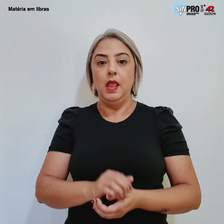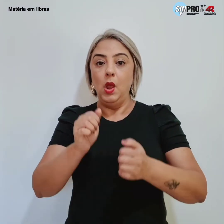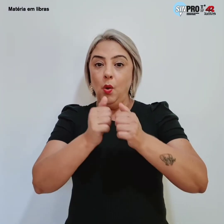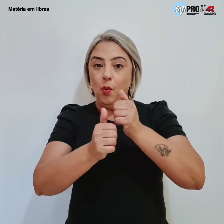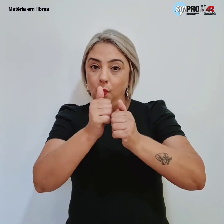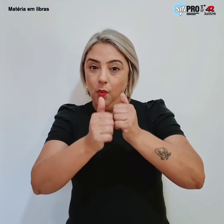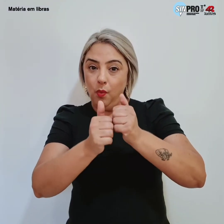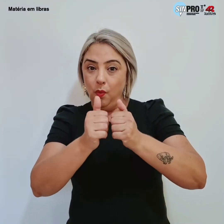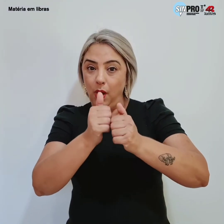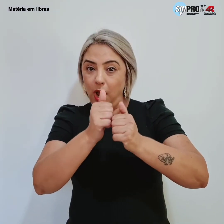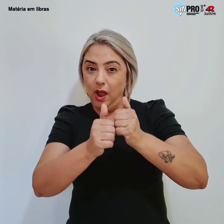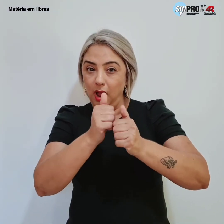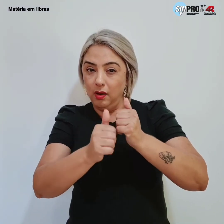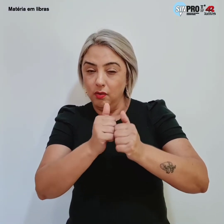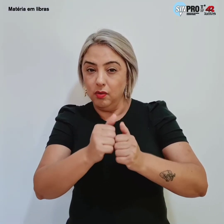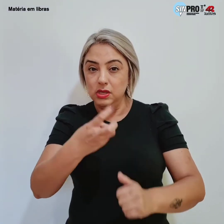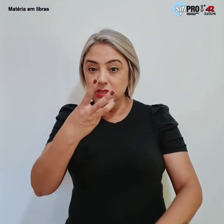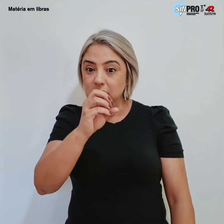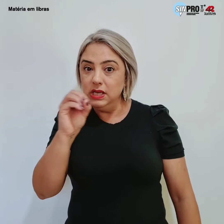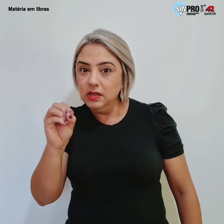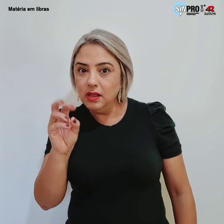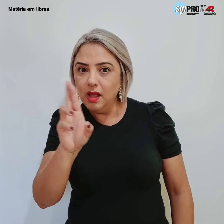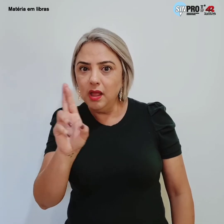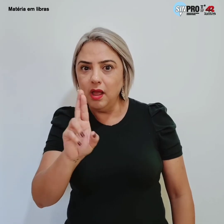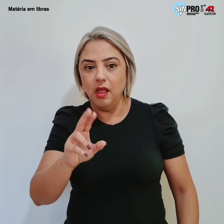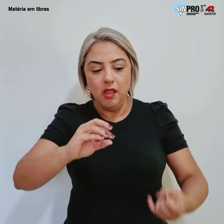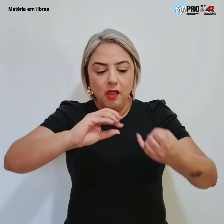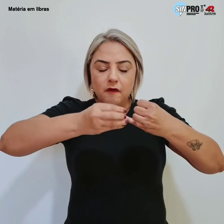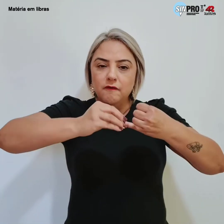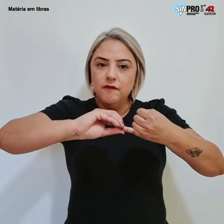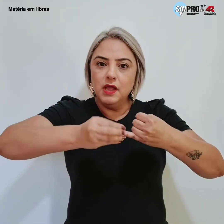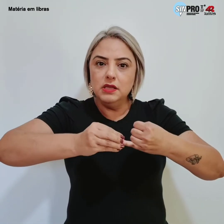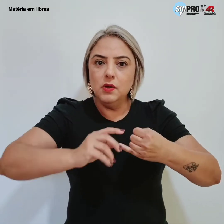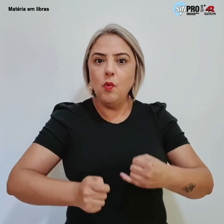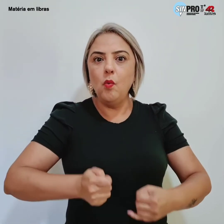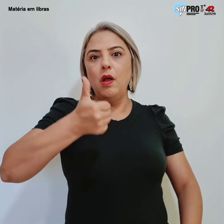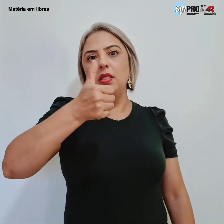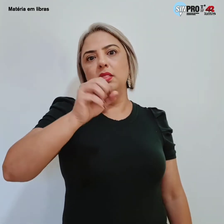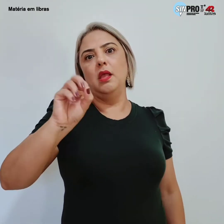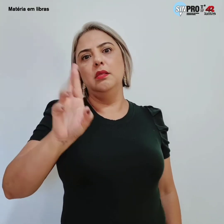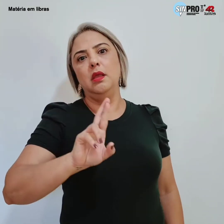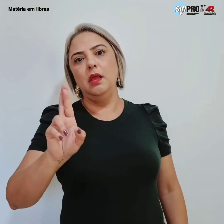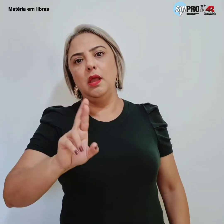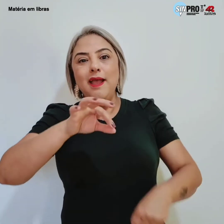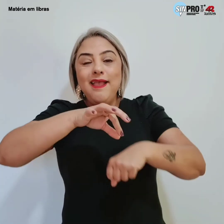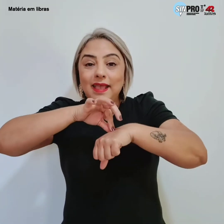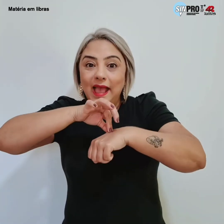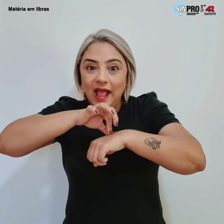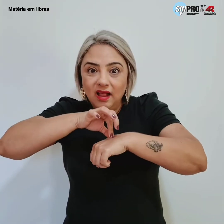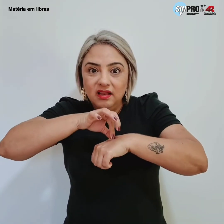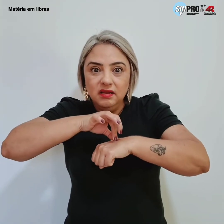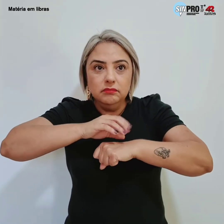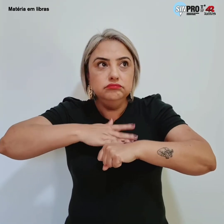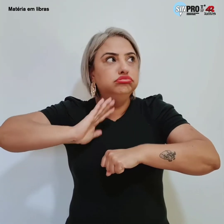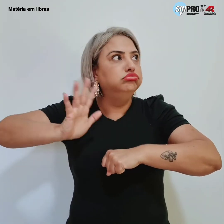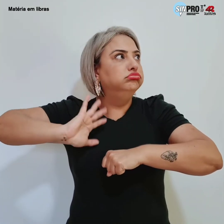Saco de arroz a quase R$ 30, feijão que beira R$ 10, carne vermelha a um